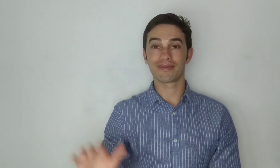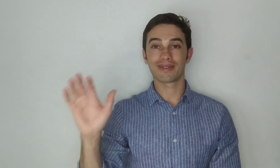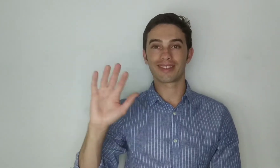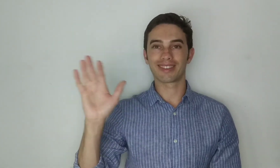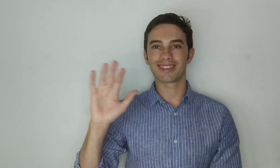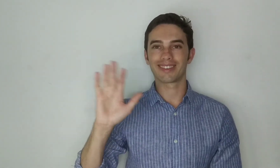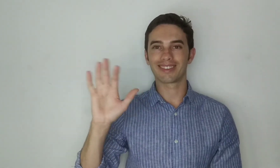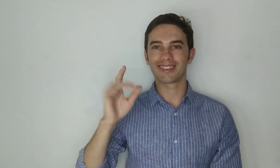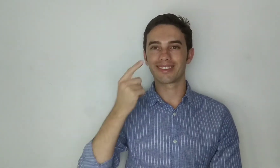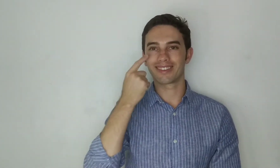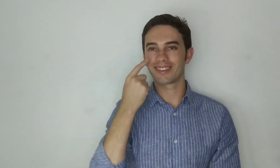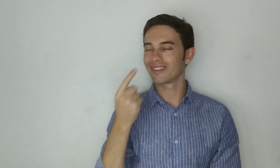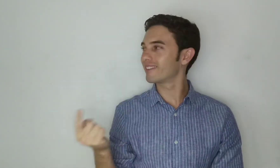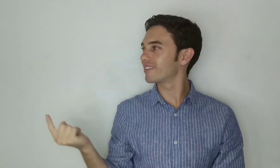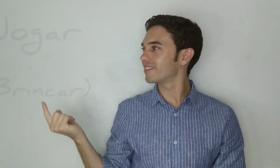Fala pessoal, vejam!